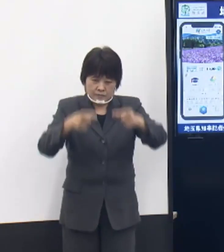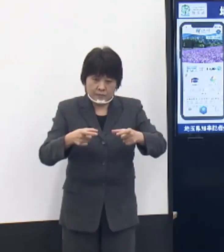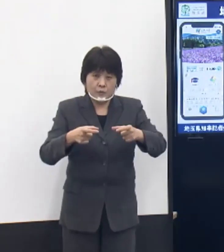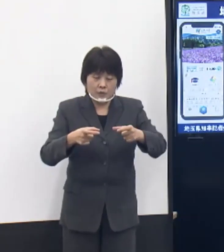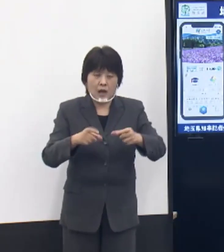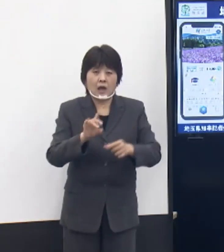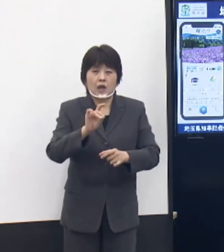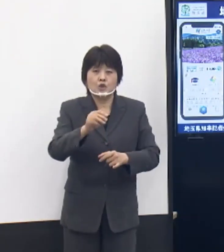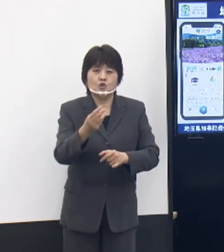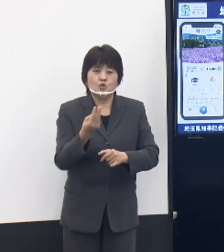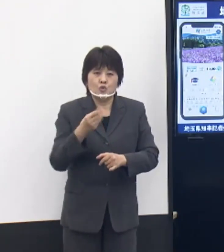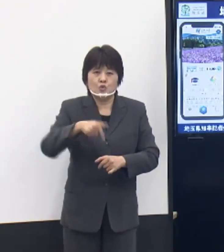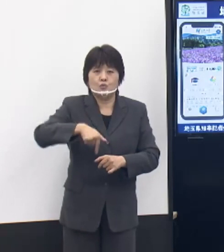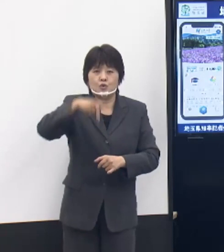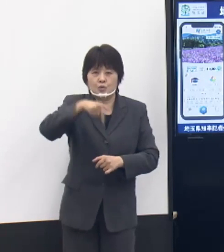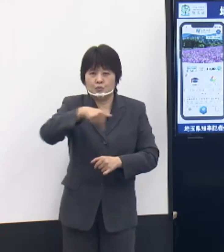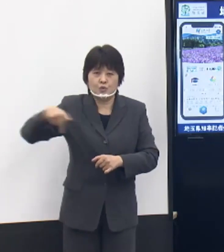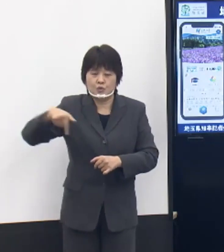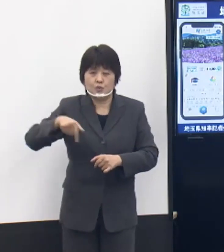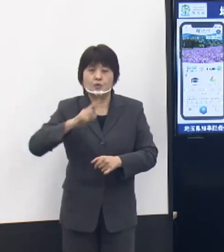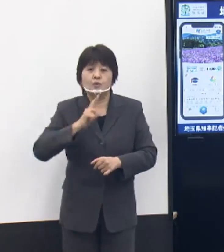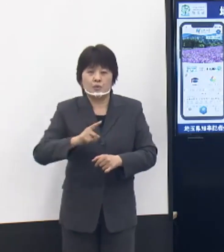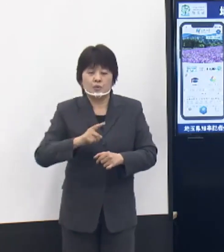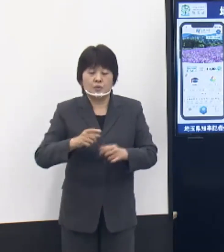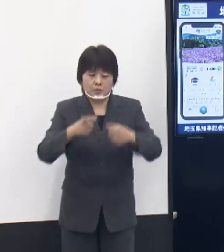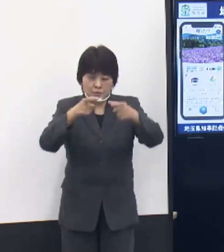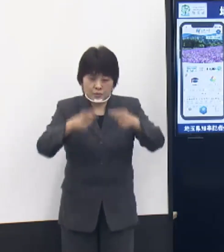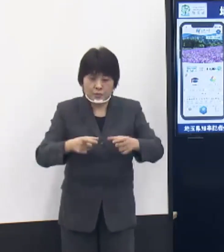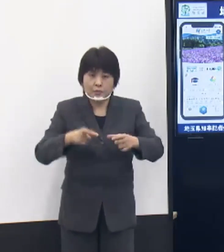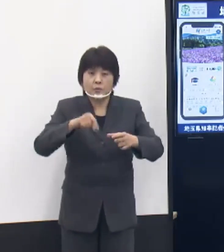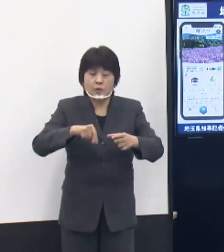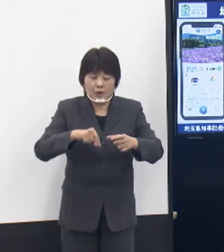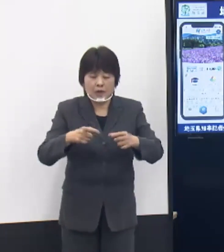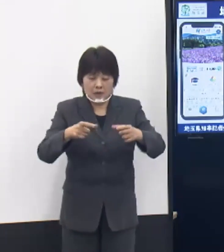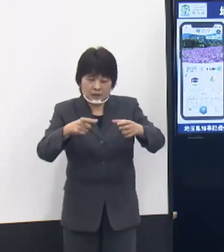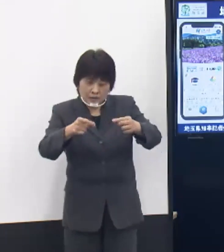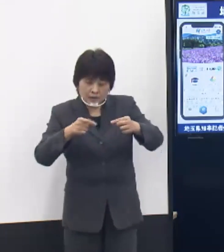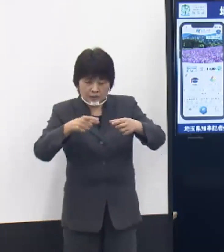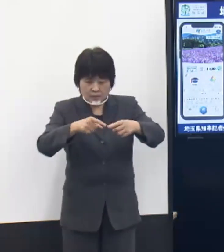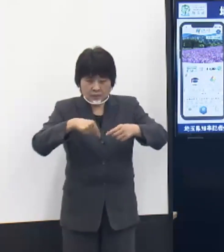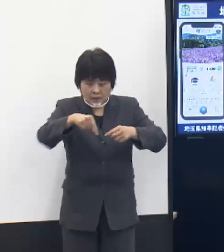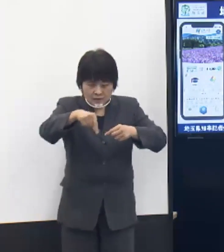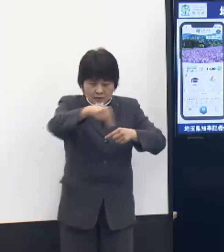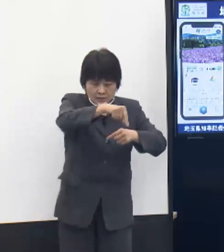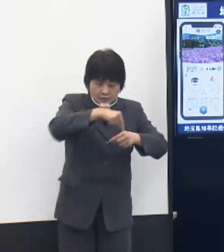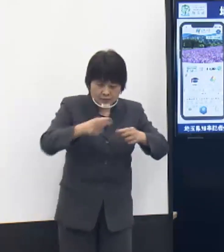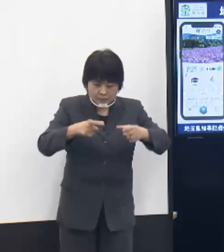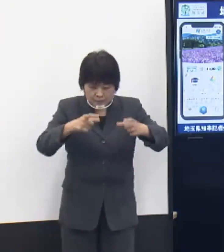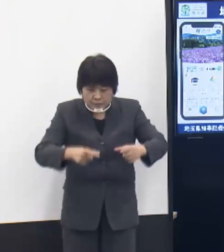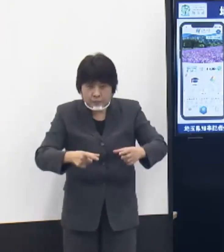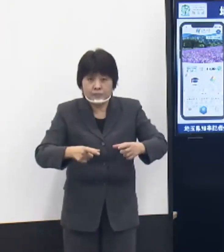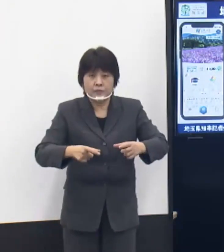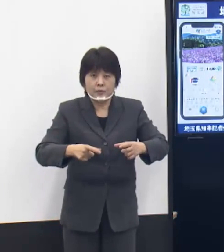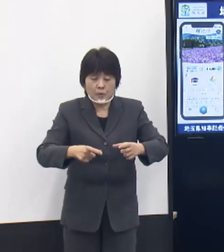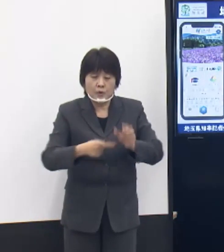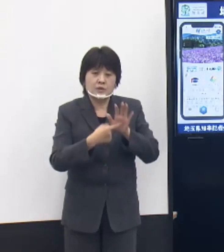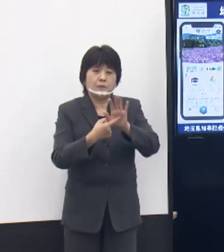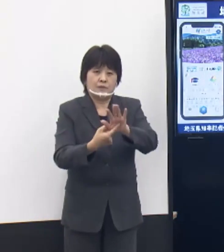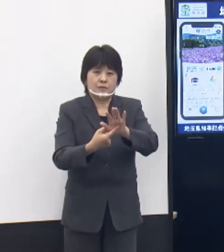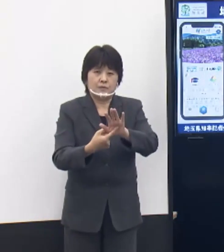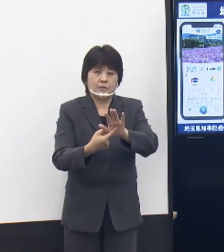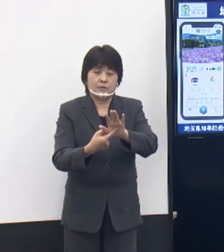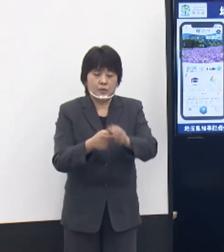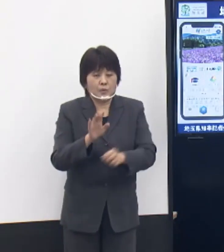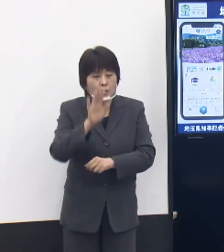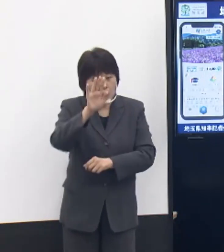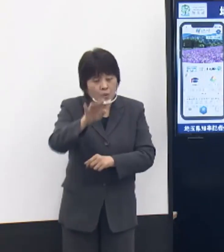キューブ、英語でキューブですけれども、このキューブは、縦横奥行きを示しており、SDGs の